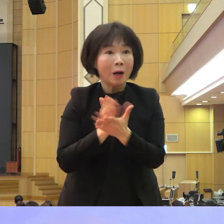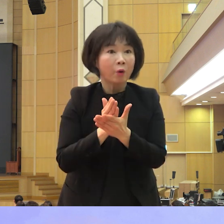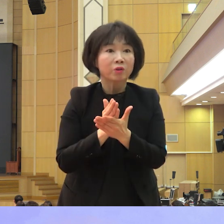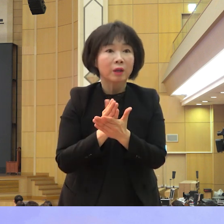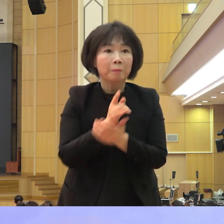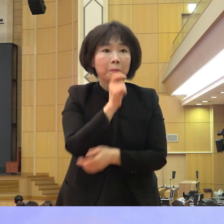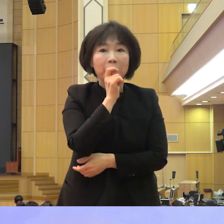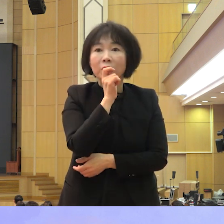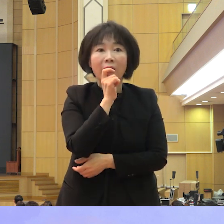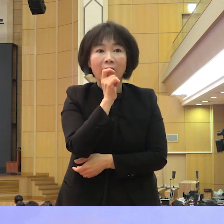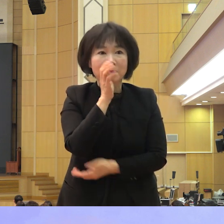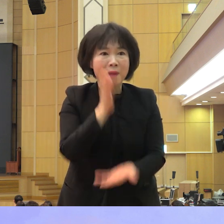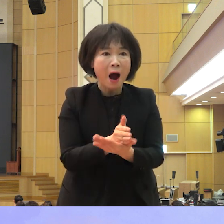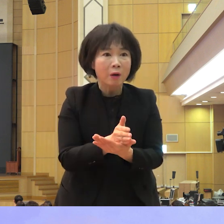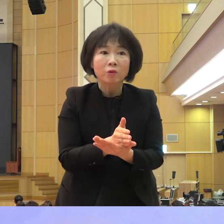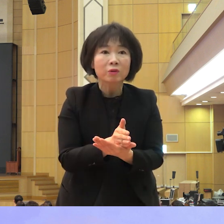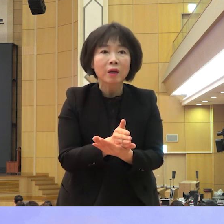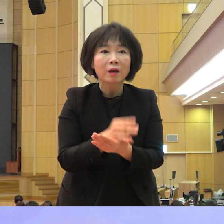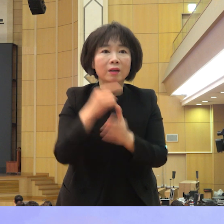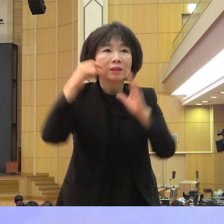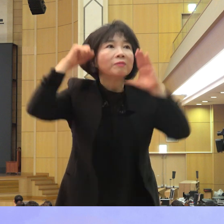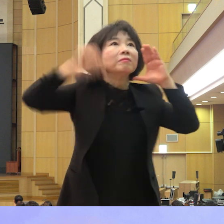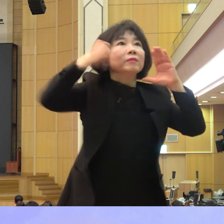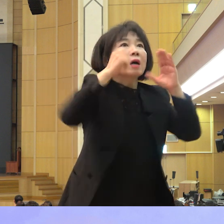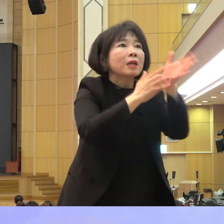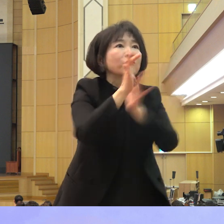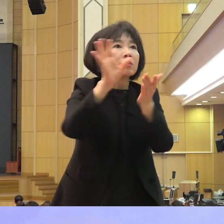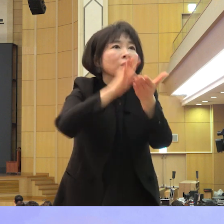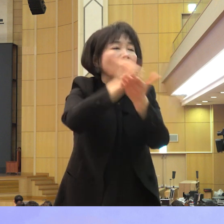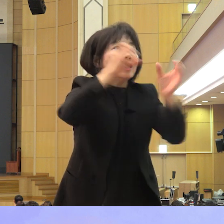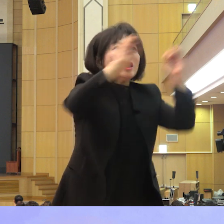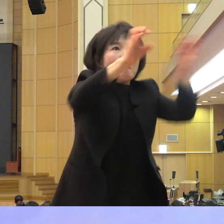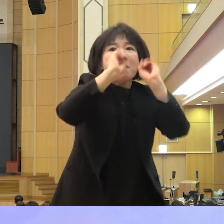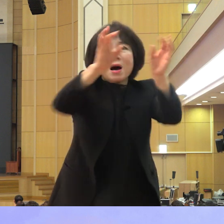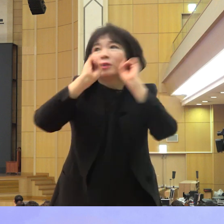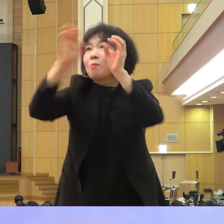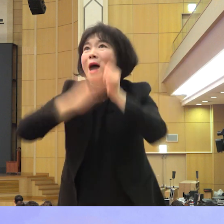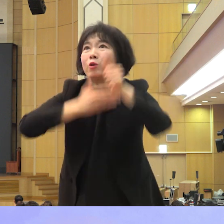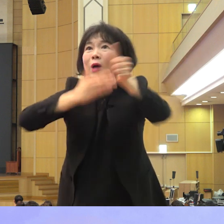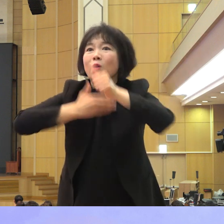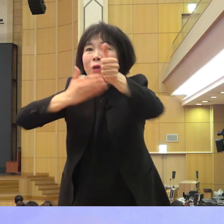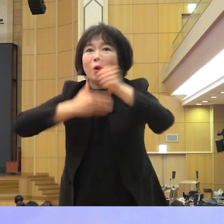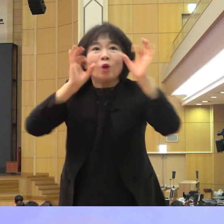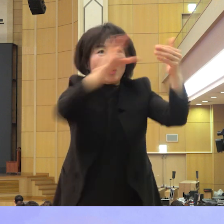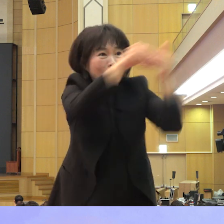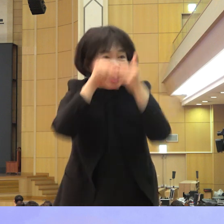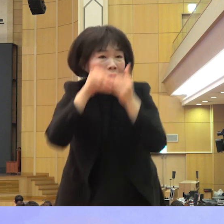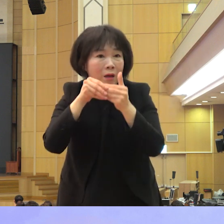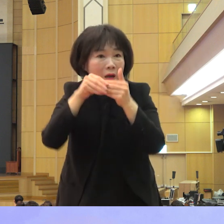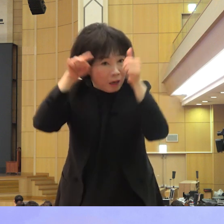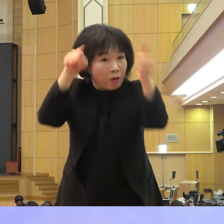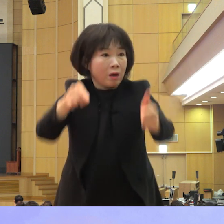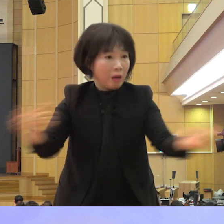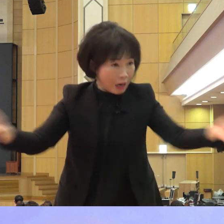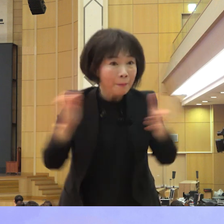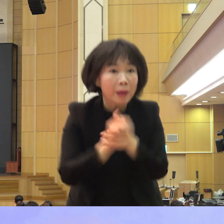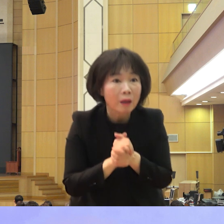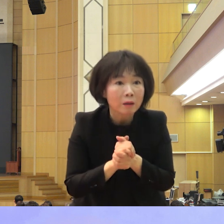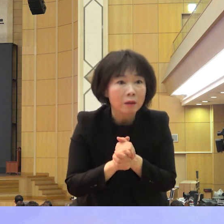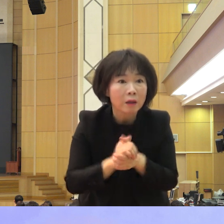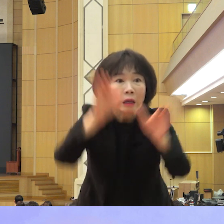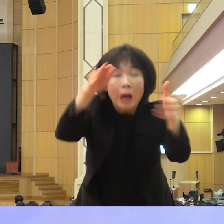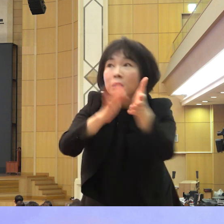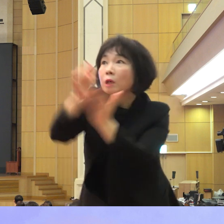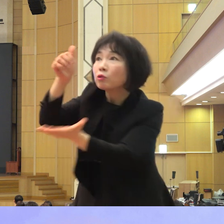이제 여러분 확실히 나왔죠? 예수님에 대해서 기록된 것이다. 예수님이 십자가에 죽었다가 살아날